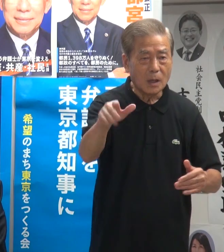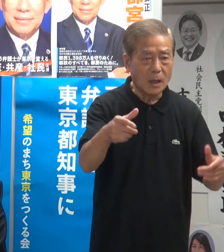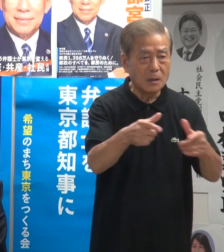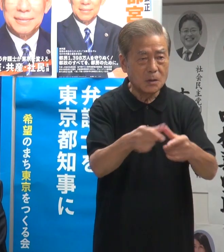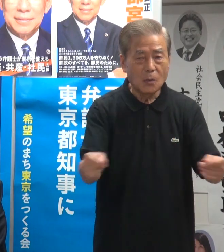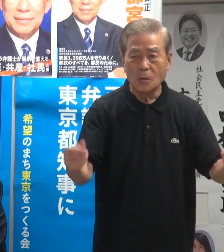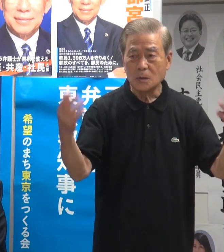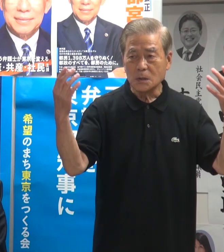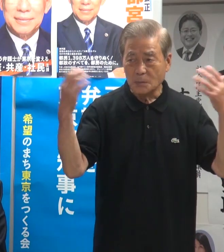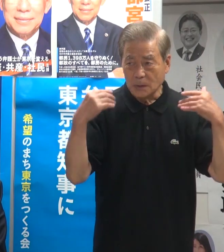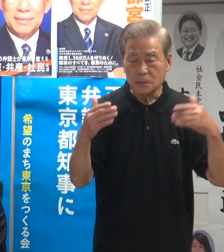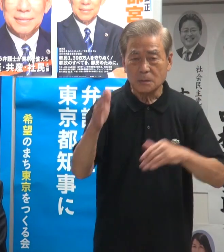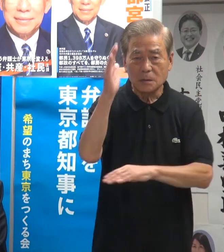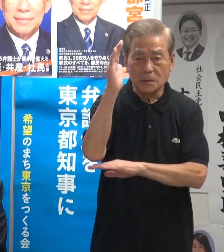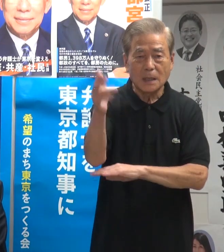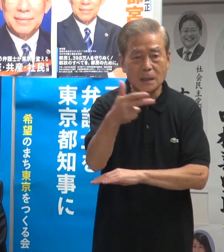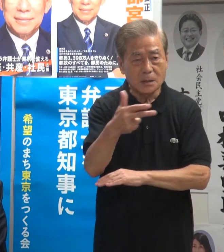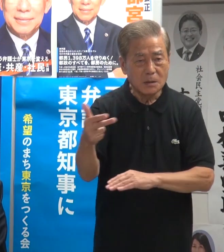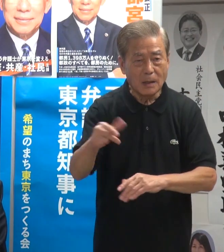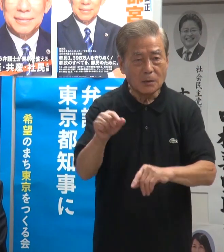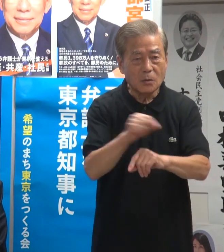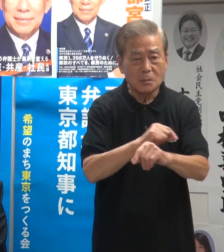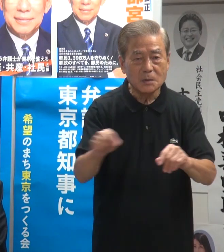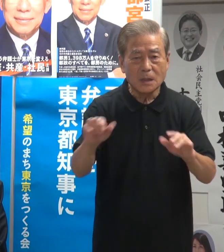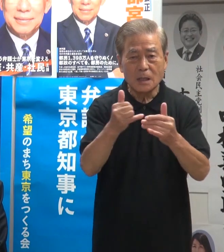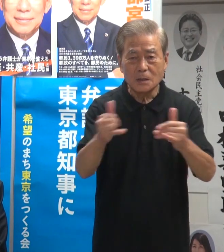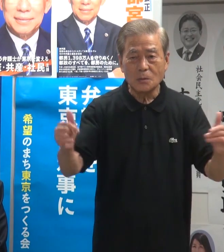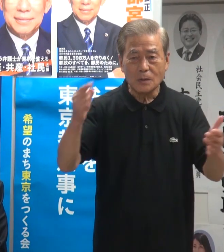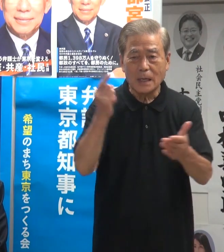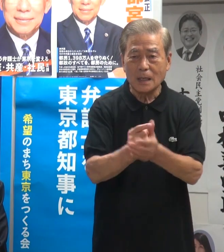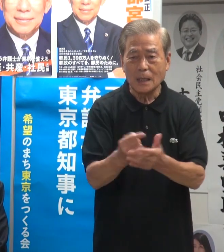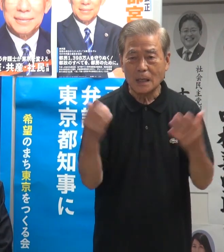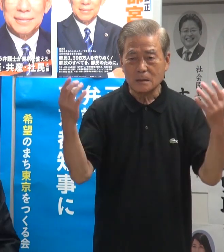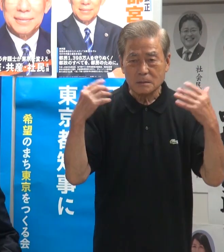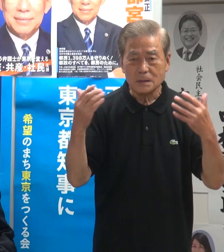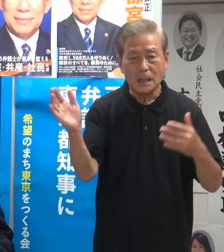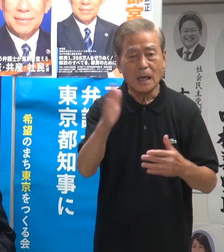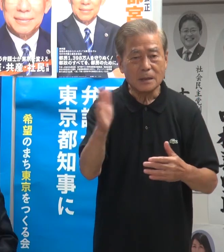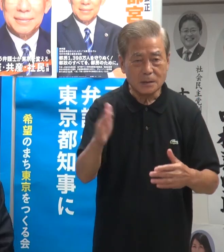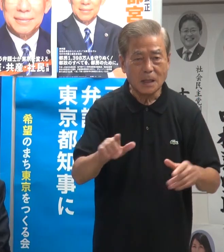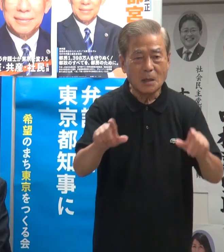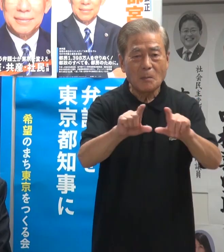で政治っていうのは特別な人がやるんじゃなくて、一般の市民が